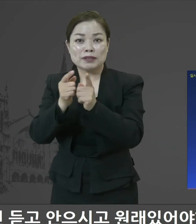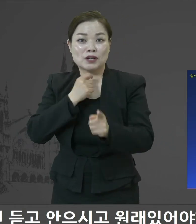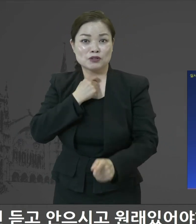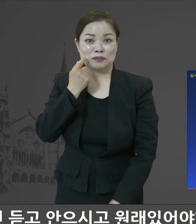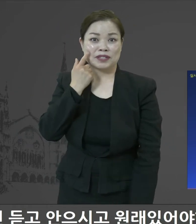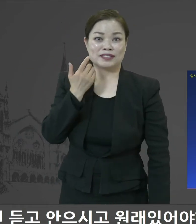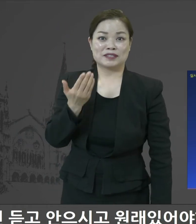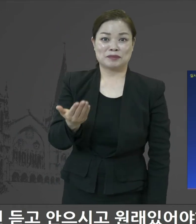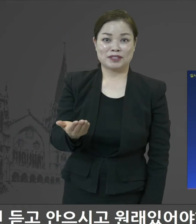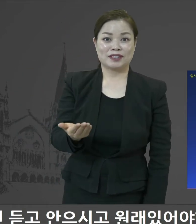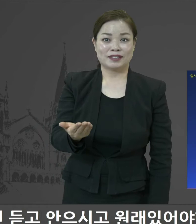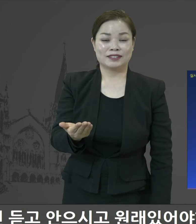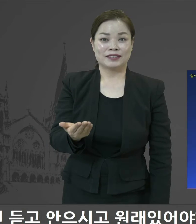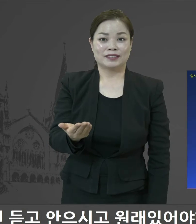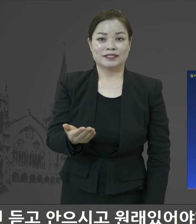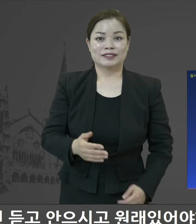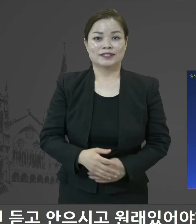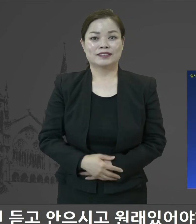않습니까?